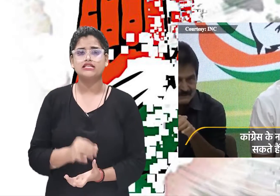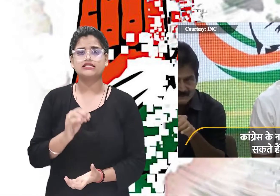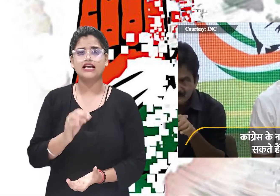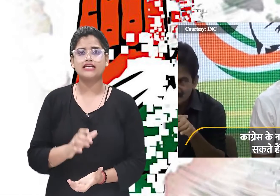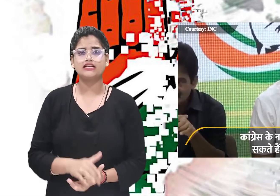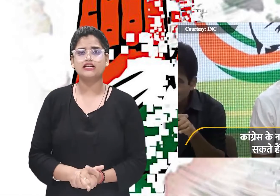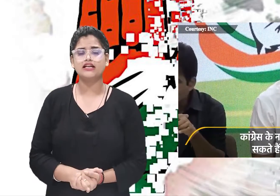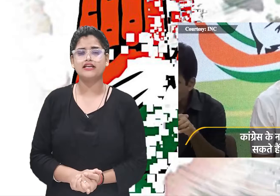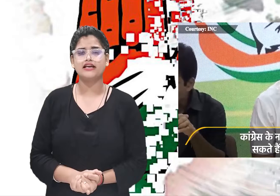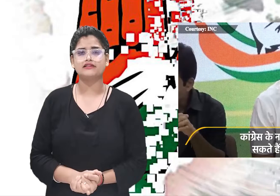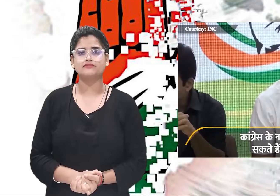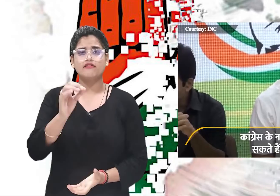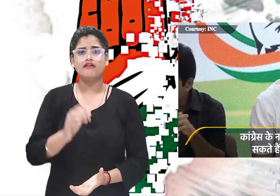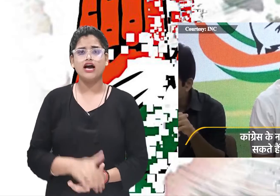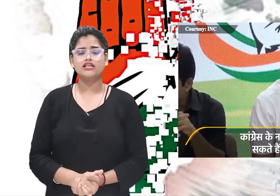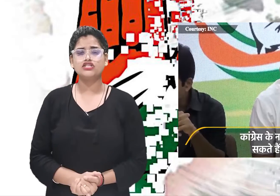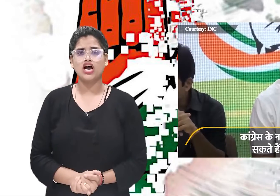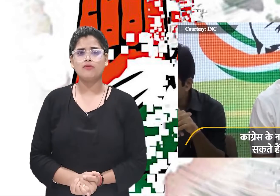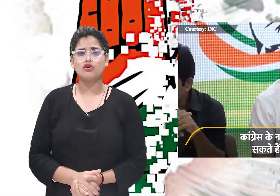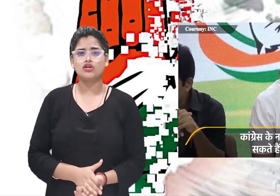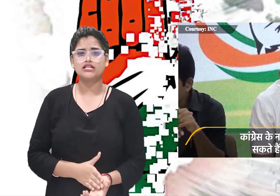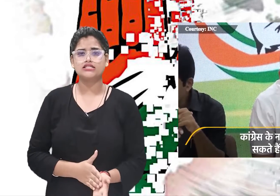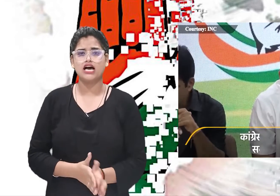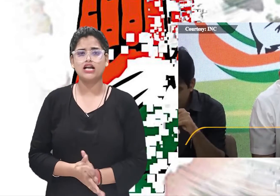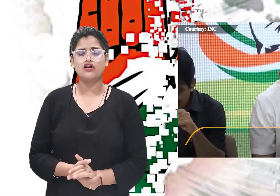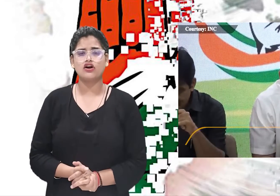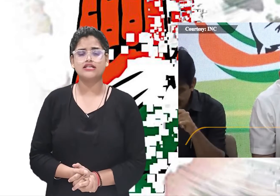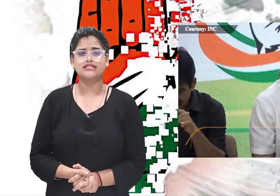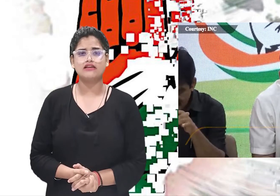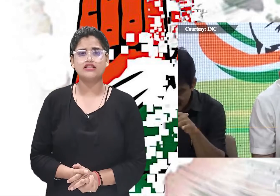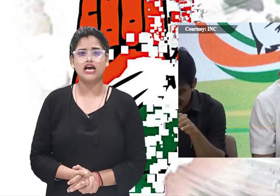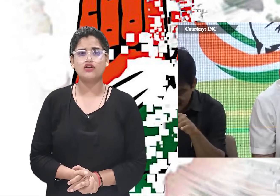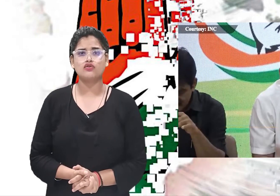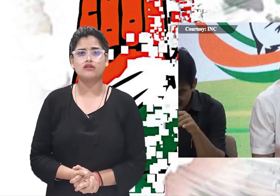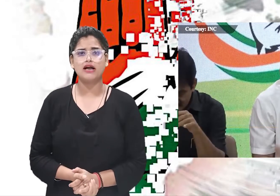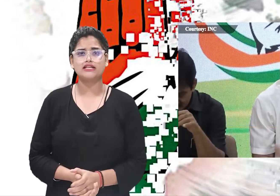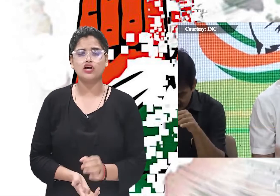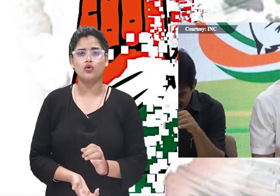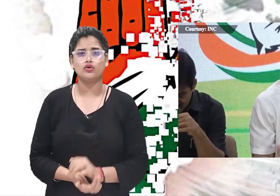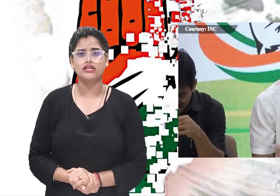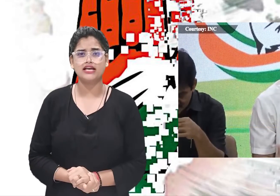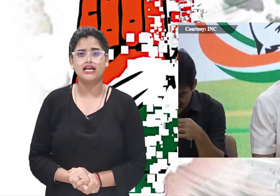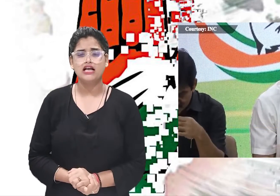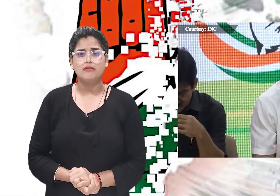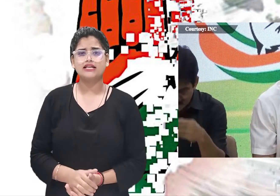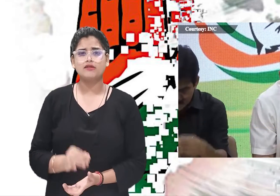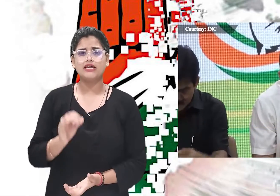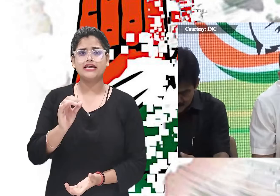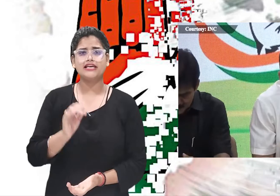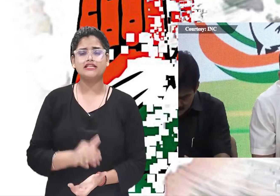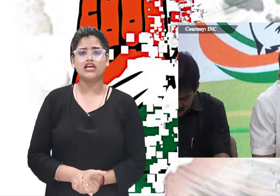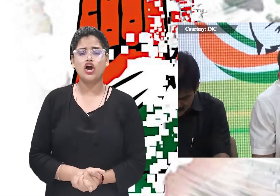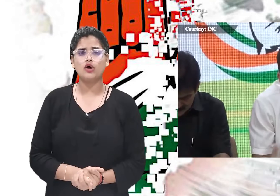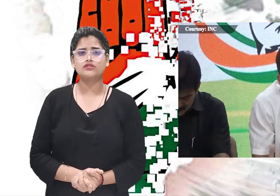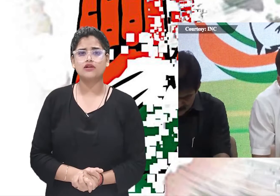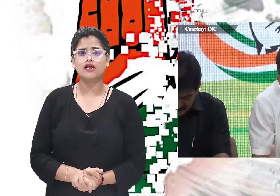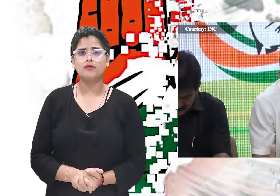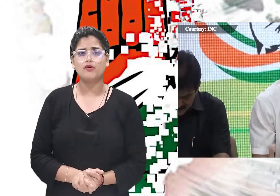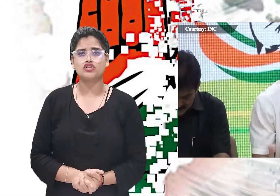सेट कर रही है रविवार की शाम को राजस्थान कांग्रेस के विधायकों की बैठक होनी है बैठक में केंद्र के और जर्बर भी